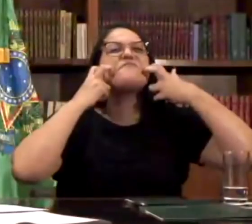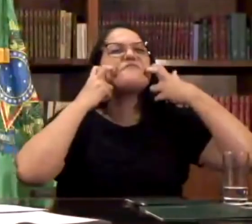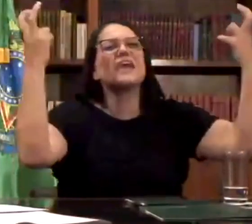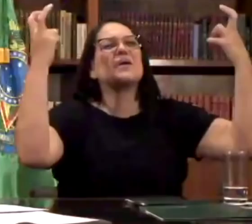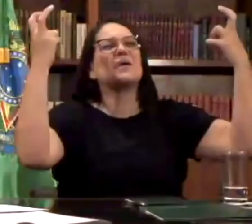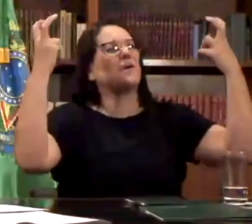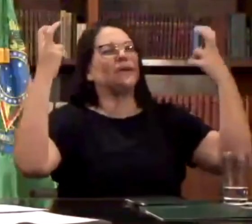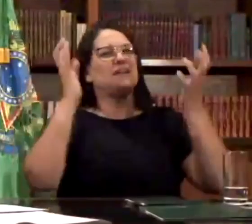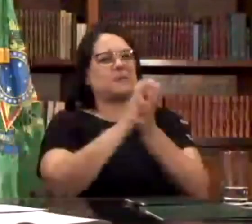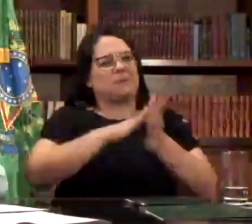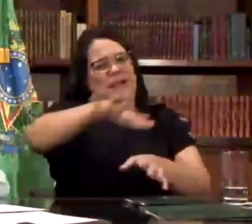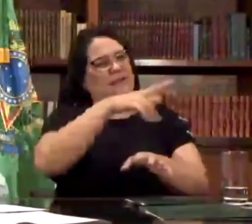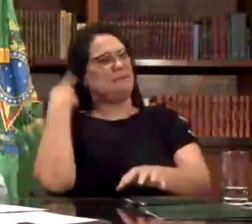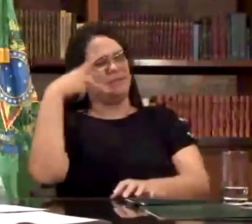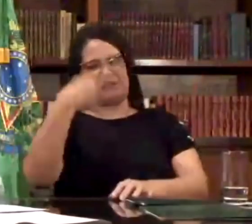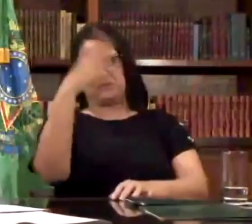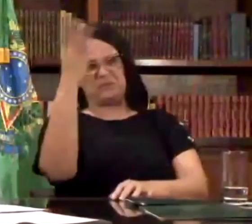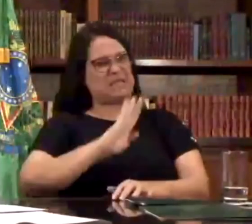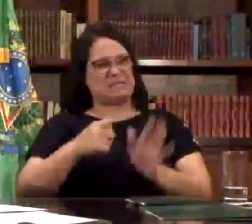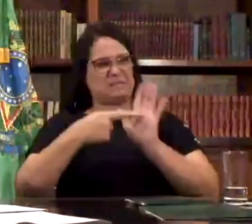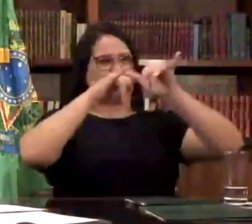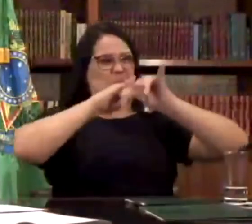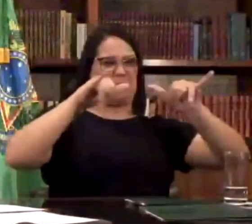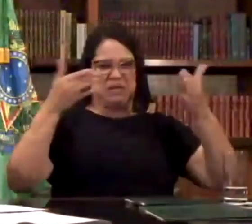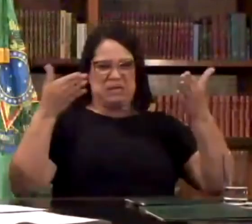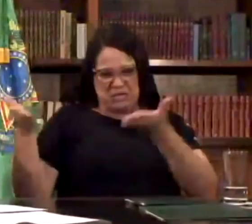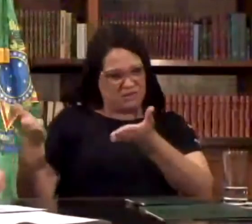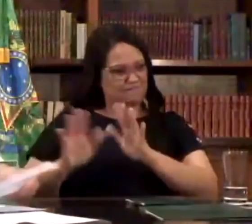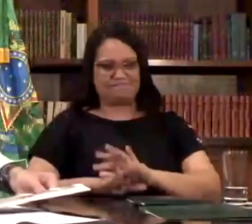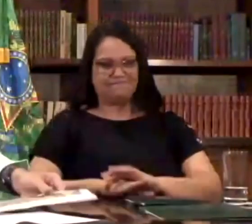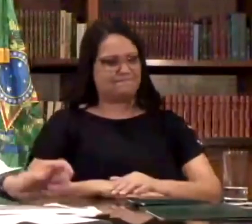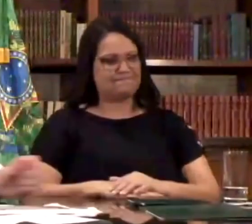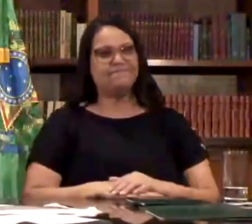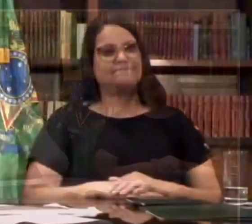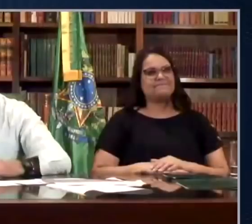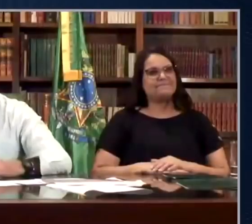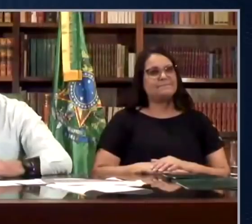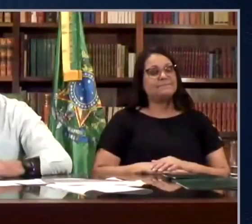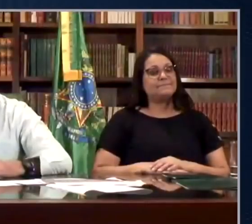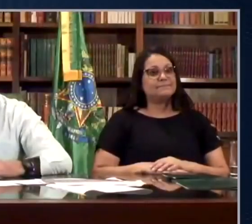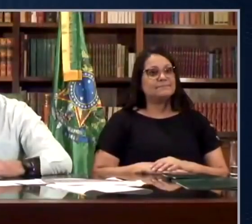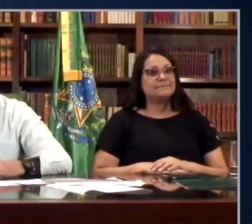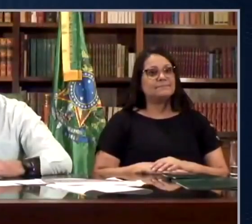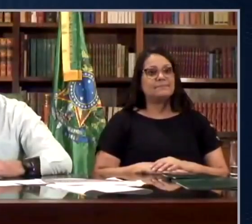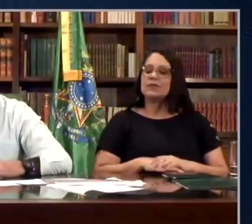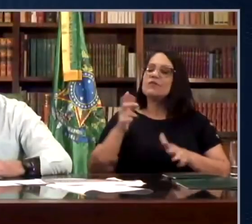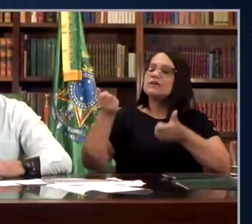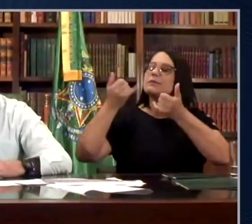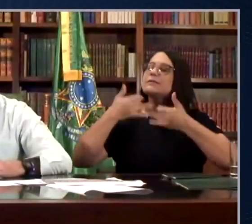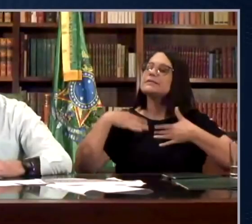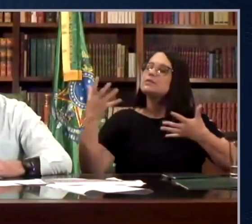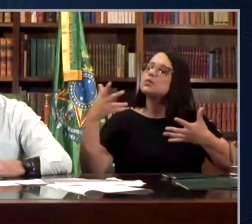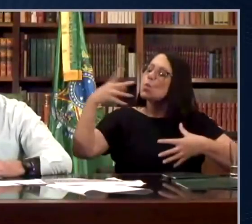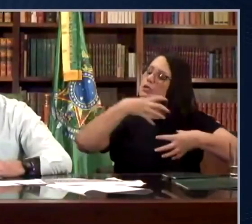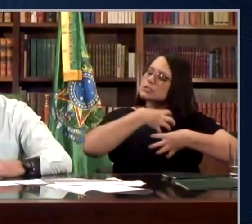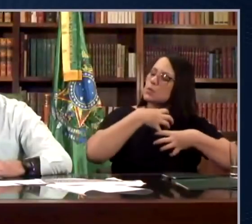para a classe política brasileira. Uma imagem como essa aqui sendo divulgada. Então fala pra gente, presidente, do seu quadro emocional. Um jornal publicou aí nesses últimos